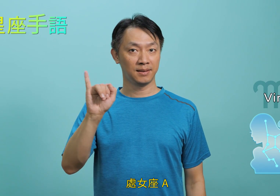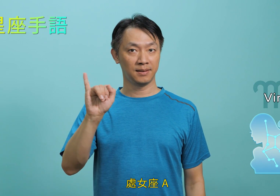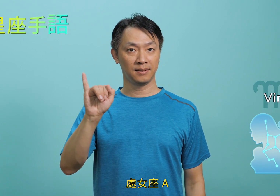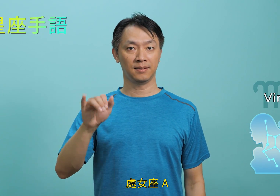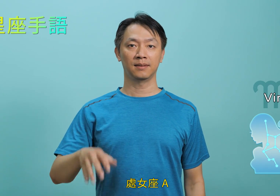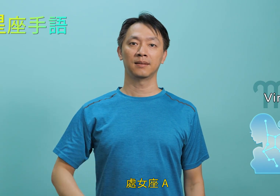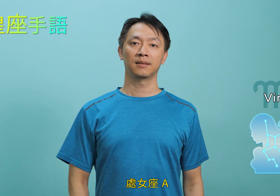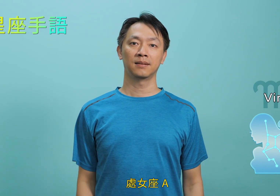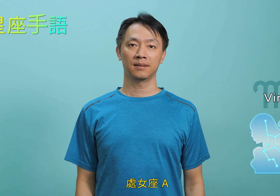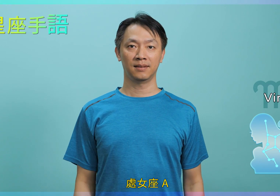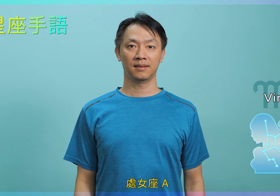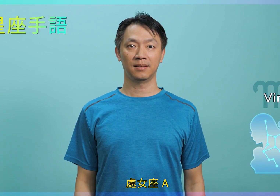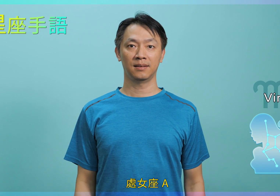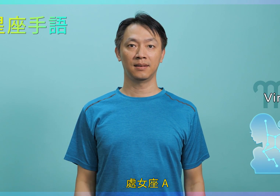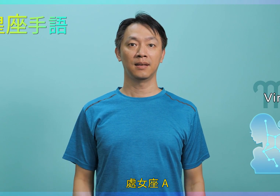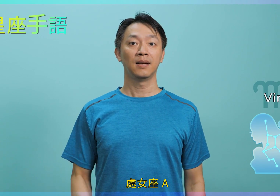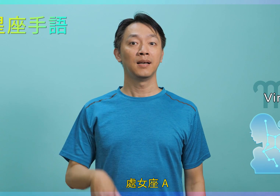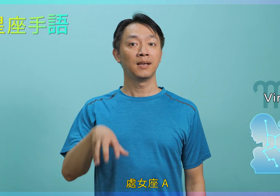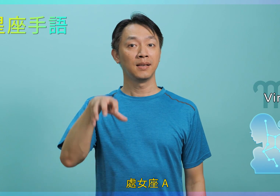处女座 A，